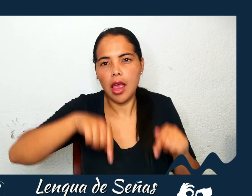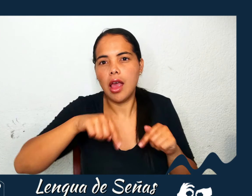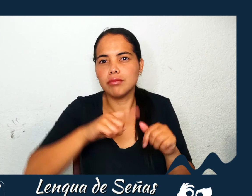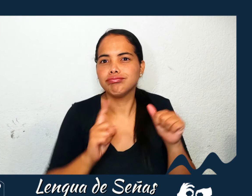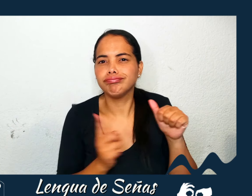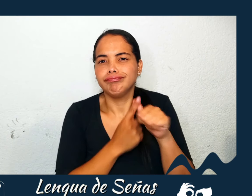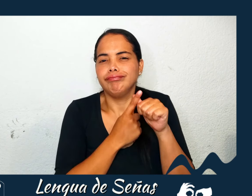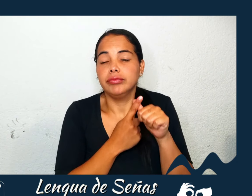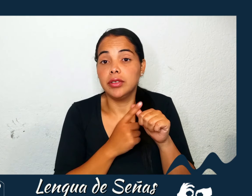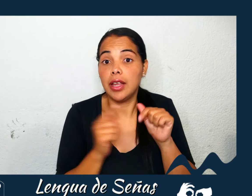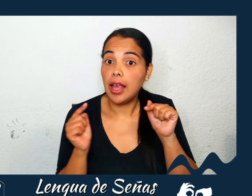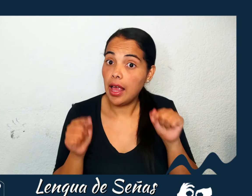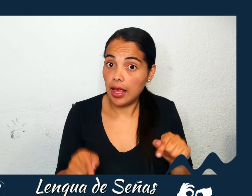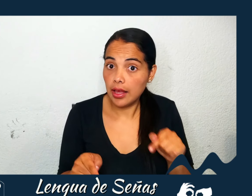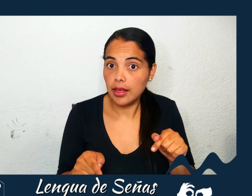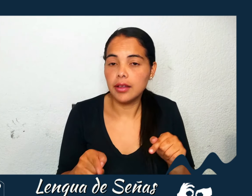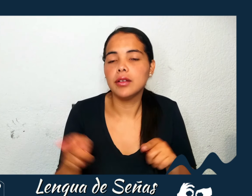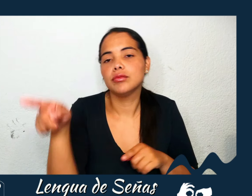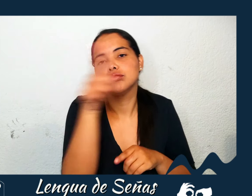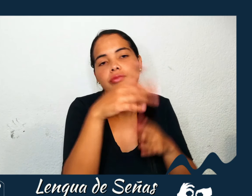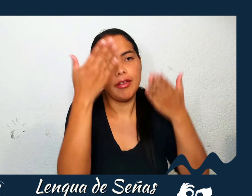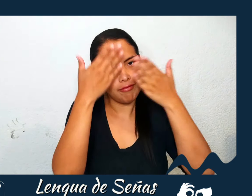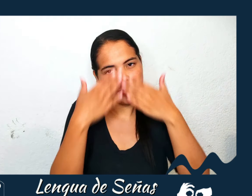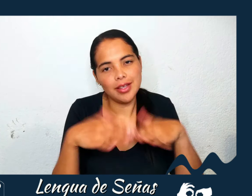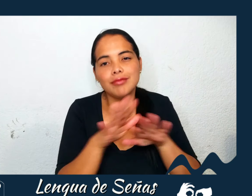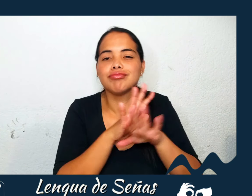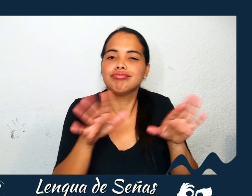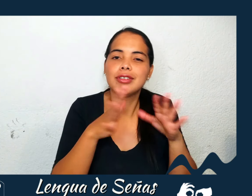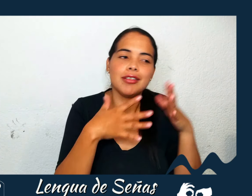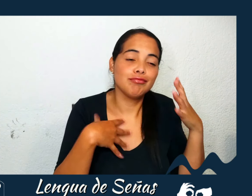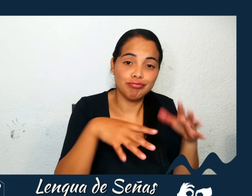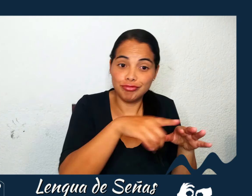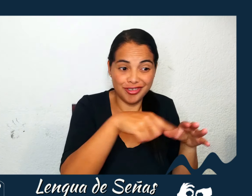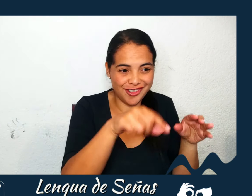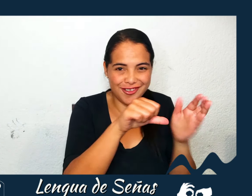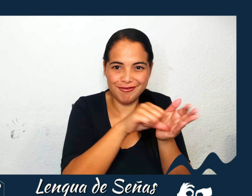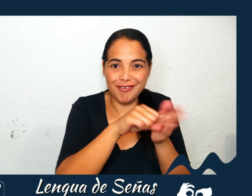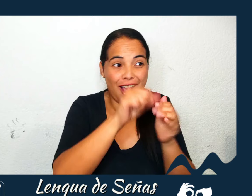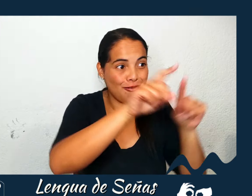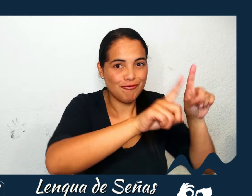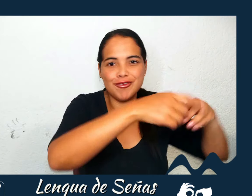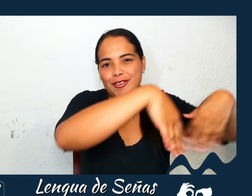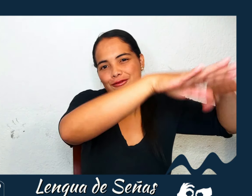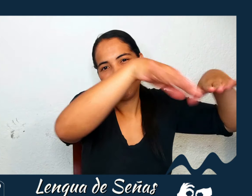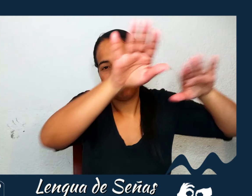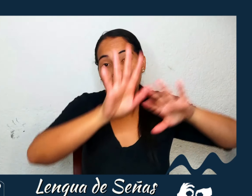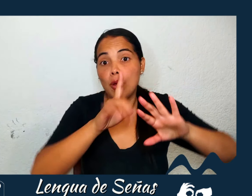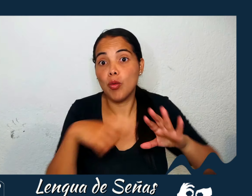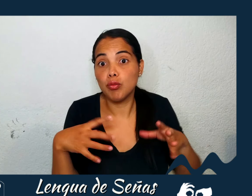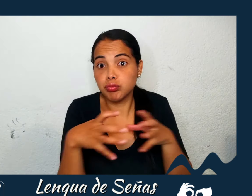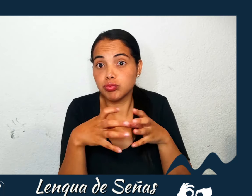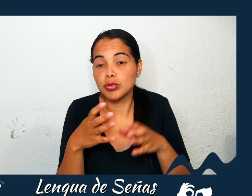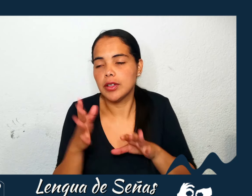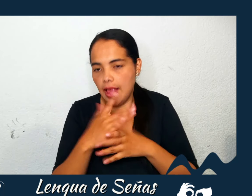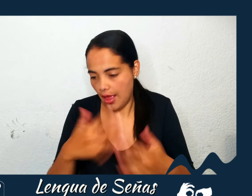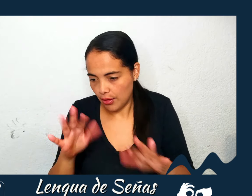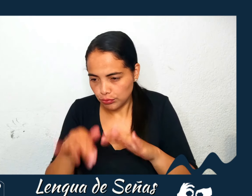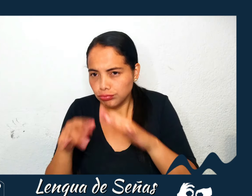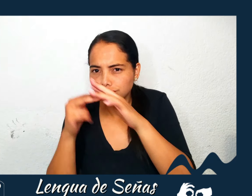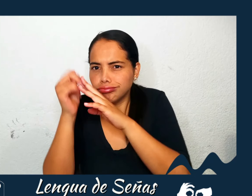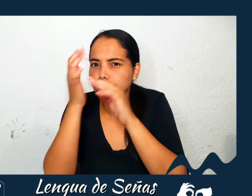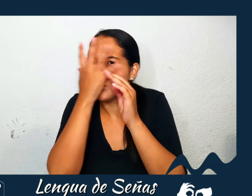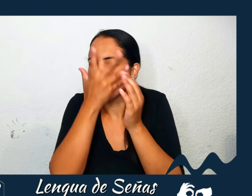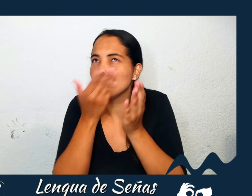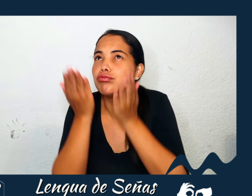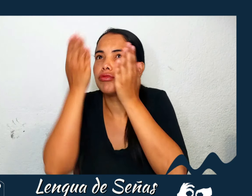descendientes de Abraham. Y en ese sentido, estas 2 tribus y media habían levantado ese altar con el propósito de que si en algún momento sus